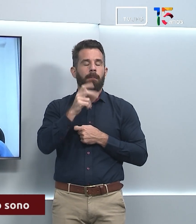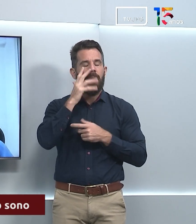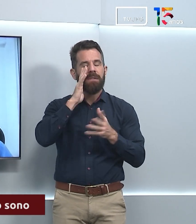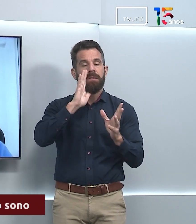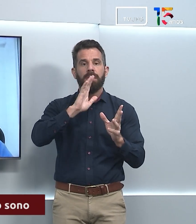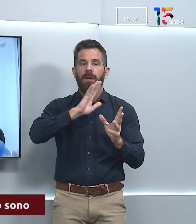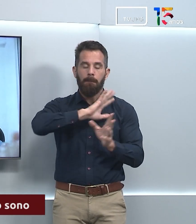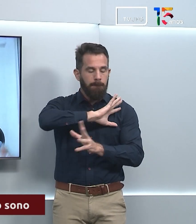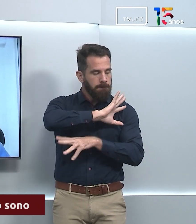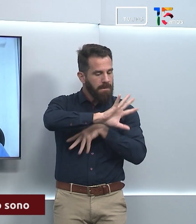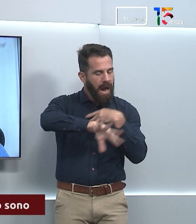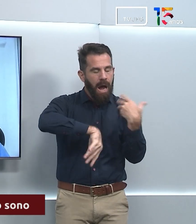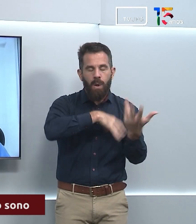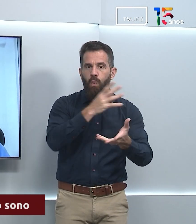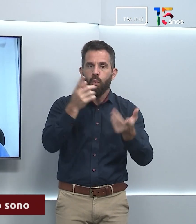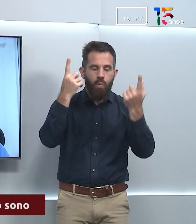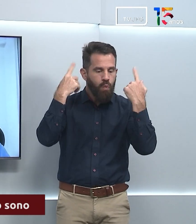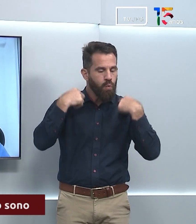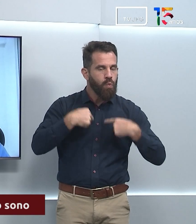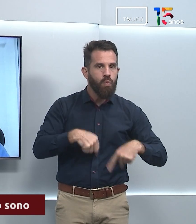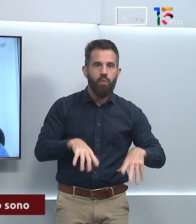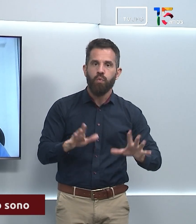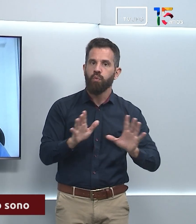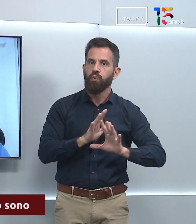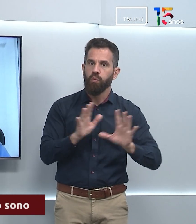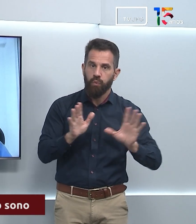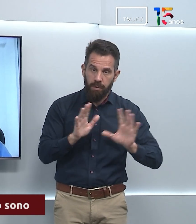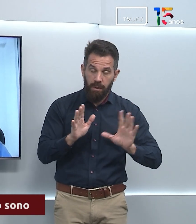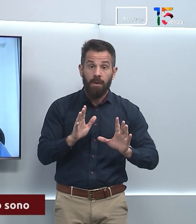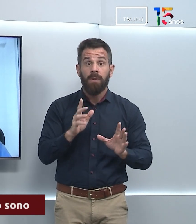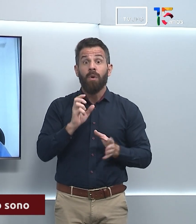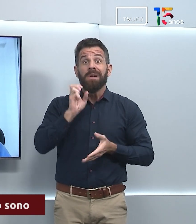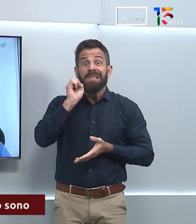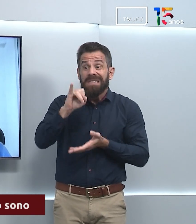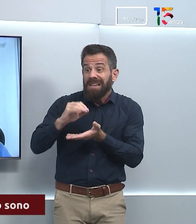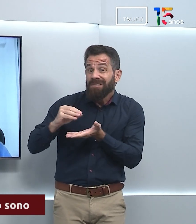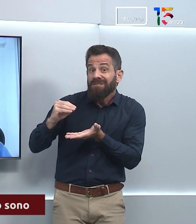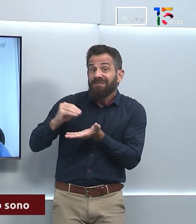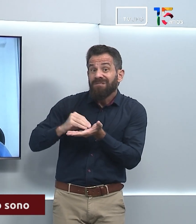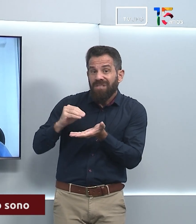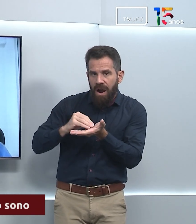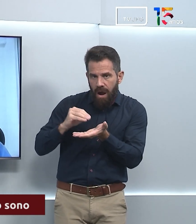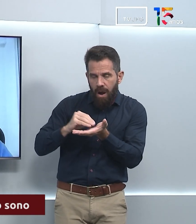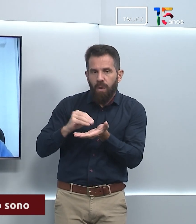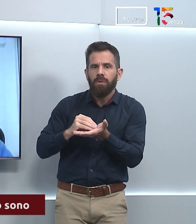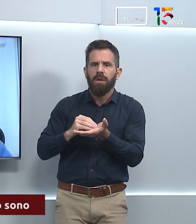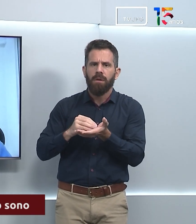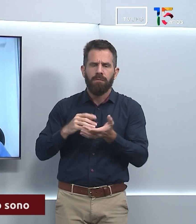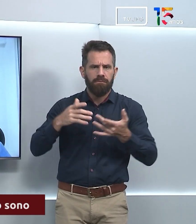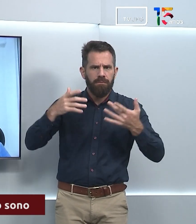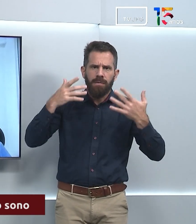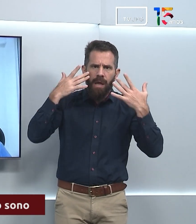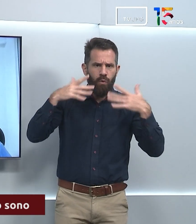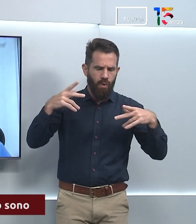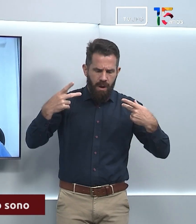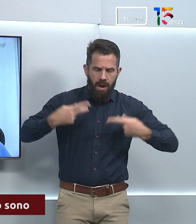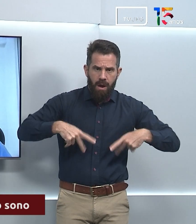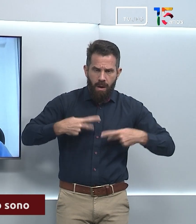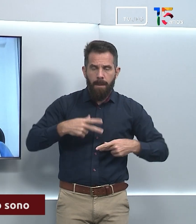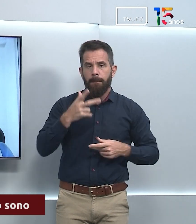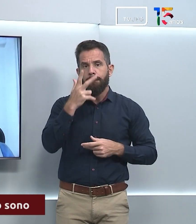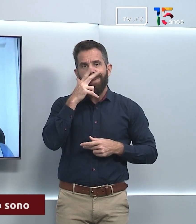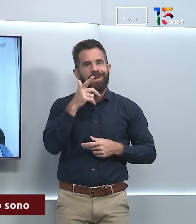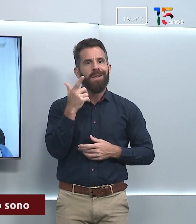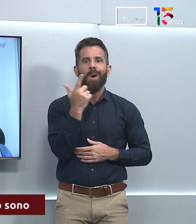tudo. O GH cai. Então, a falta da melatonina, não a sintética, mas a endógena, faz o hormônio de crescimento cair